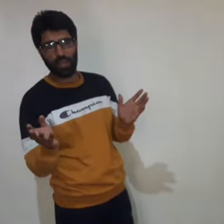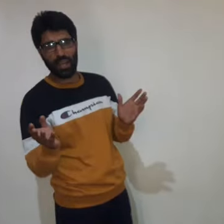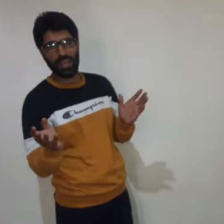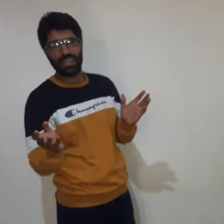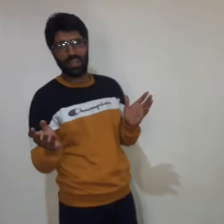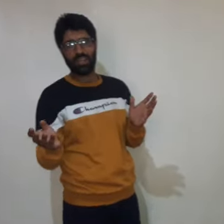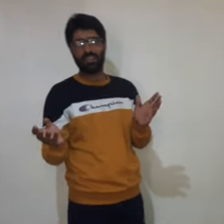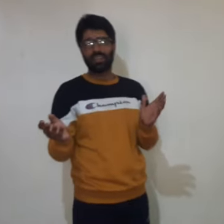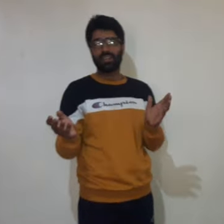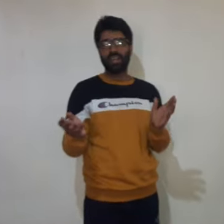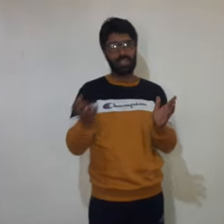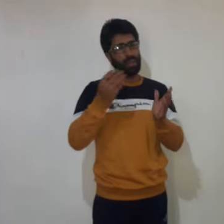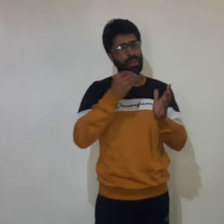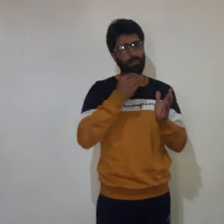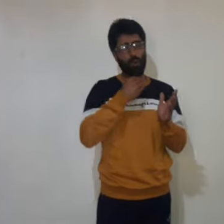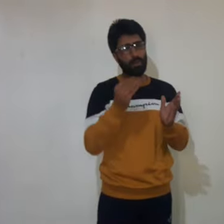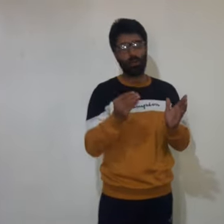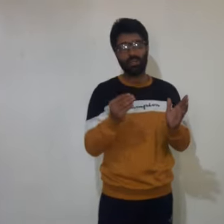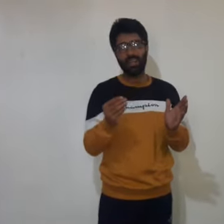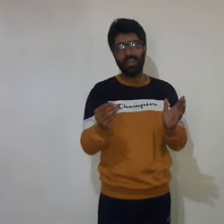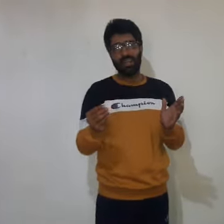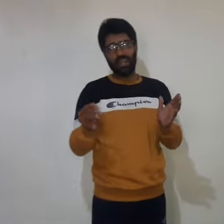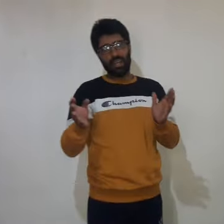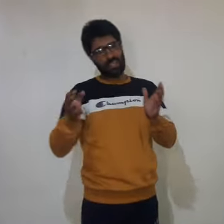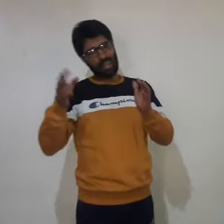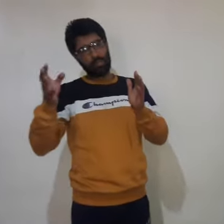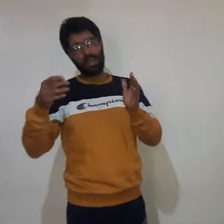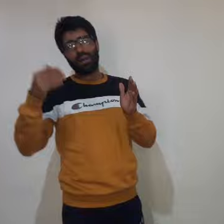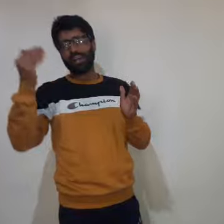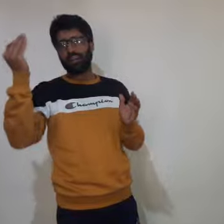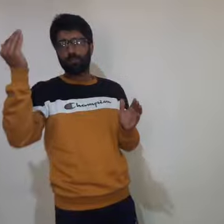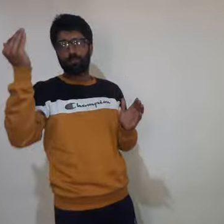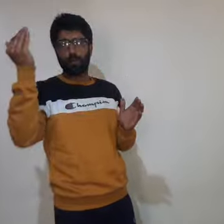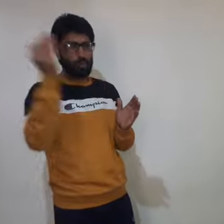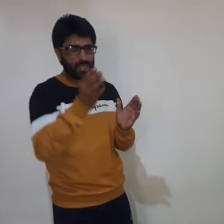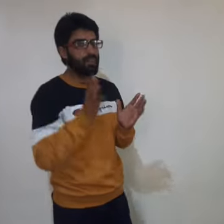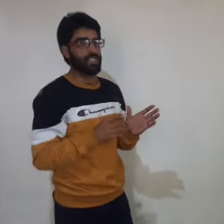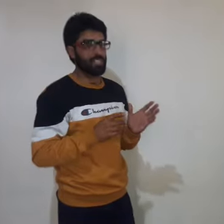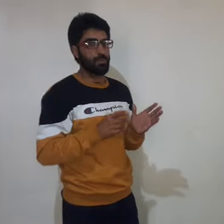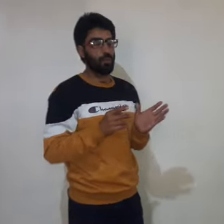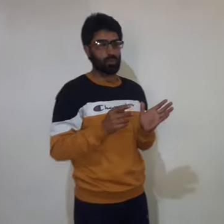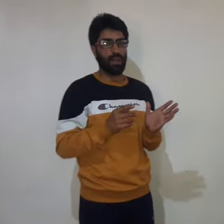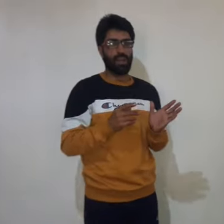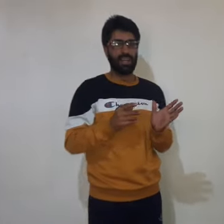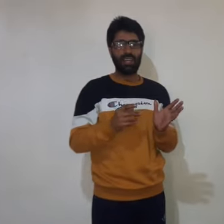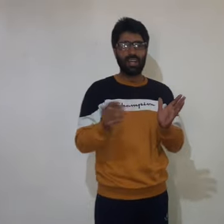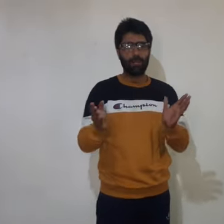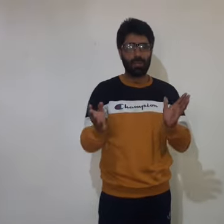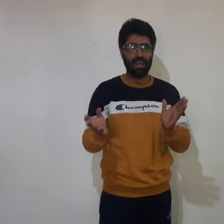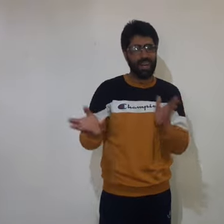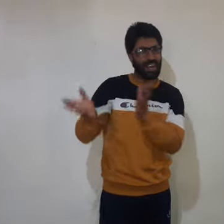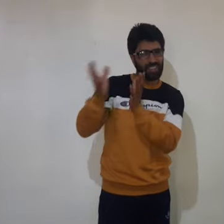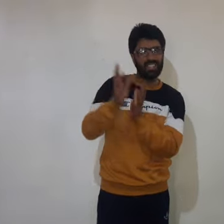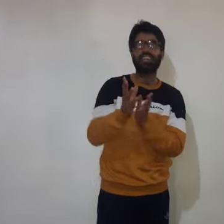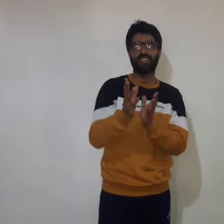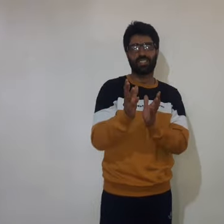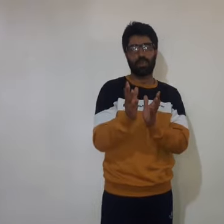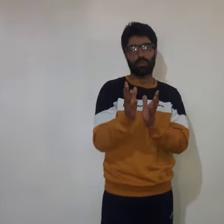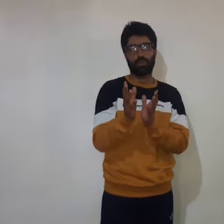है, या खांसने में प्रॉब्लम होती है, ये कभी कभार पोल्यूशन की वजह से भी होता है, या कभी कभार एलर्जी की वजह से भी होता